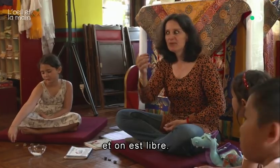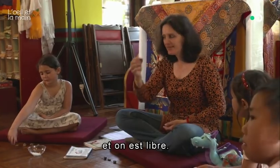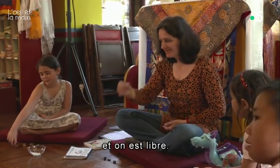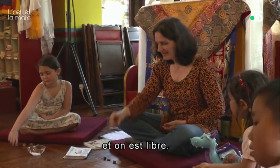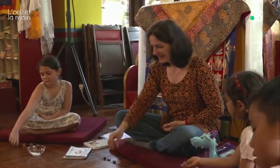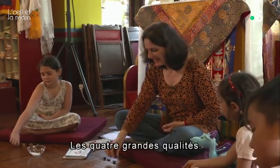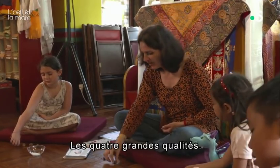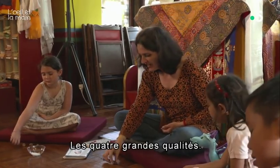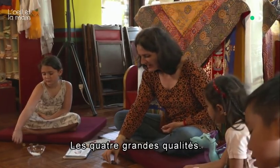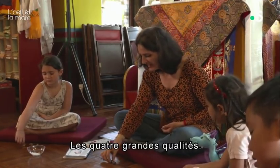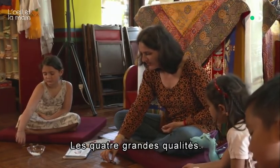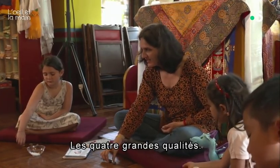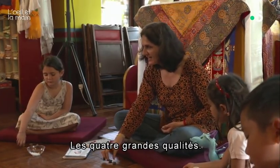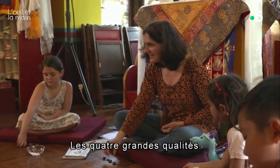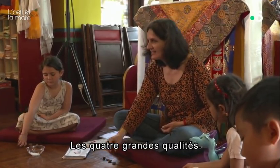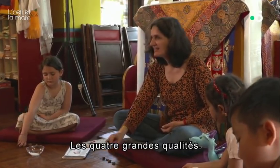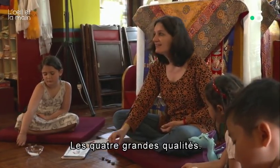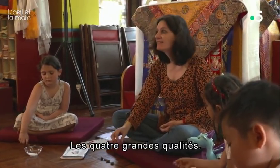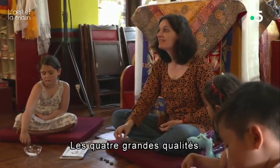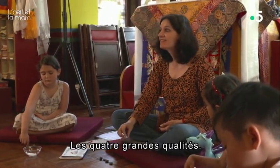libre. Les quatre qualités.